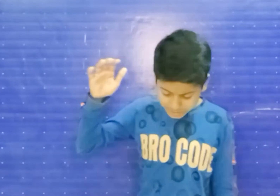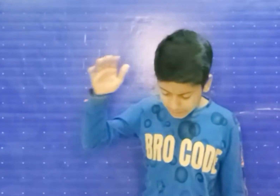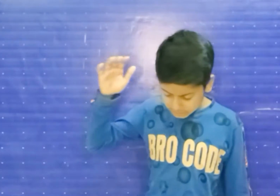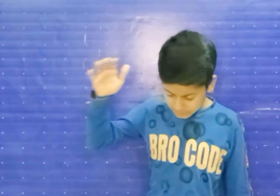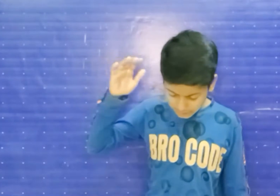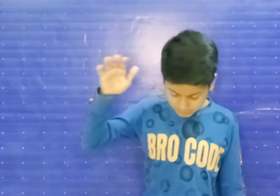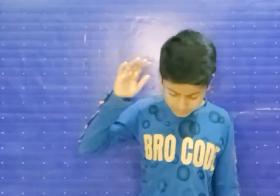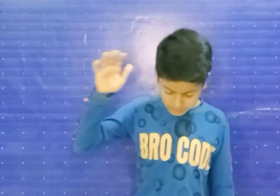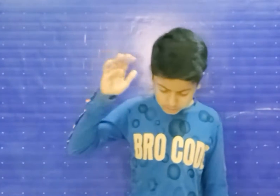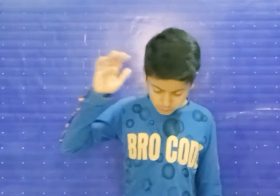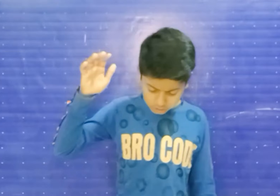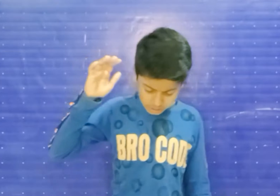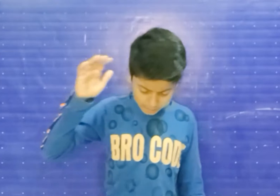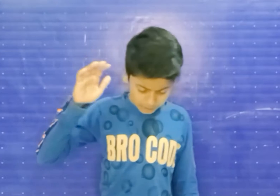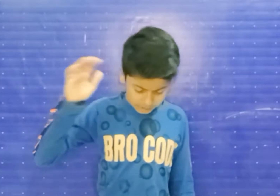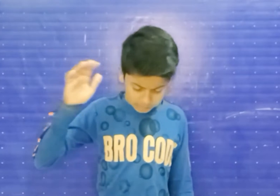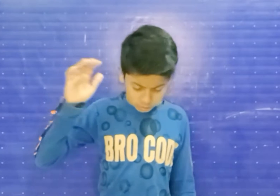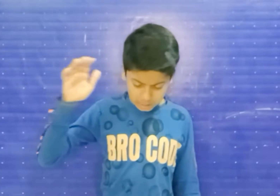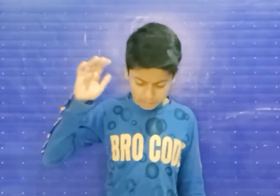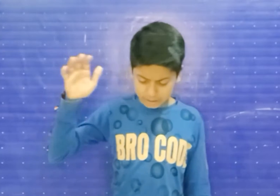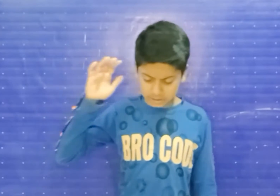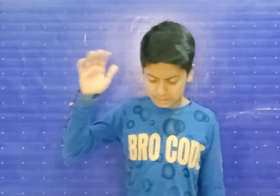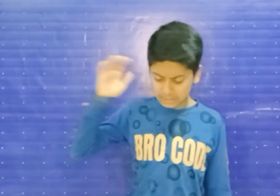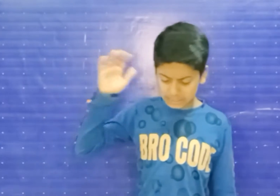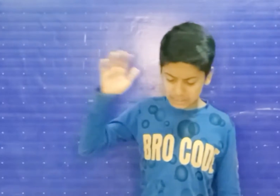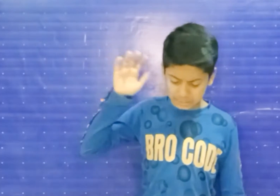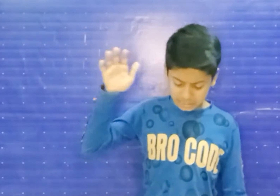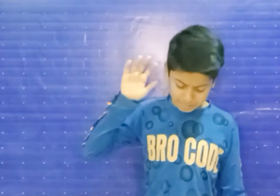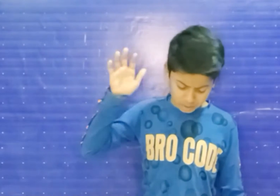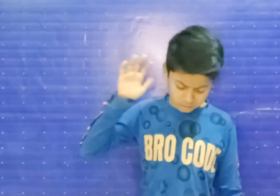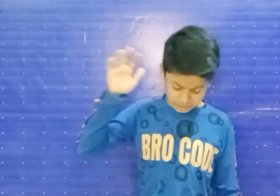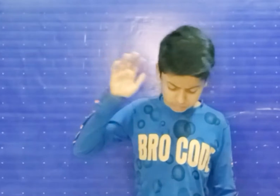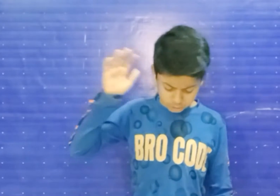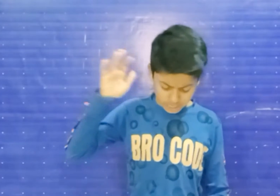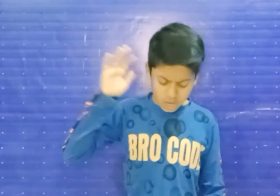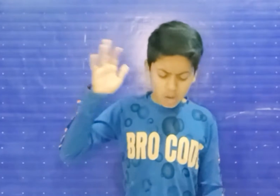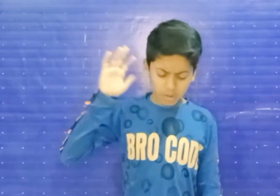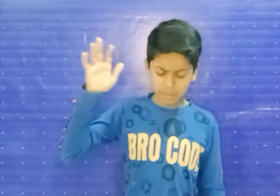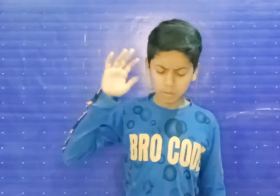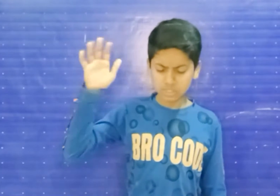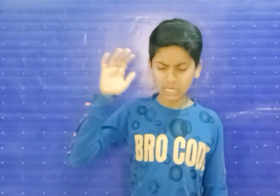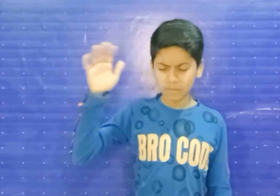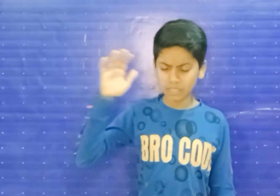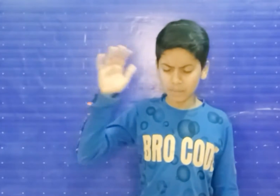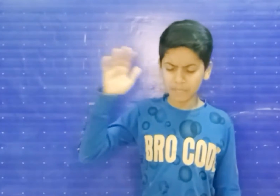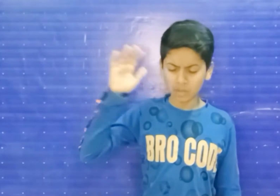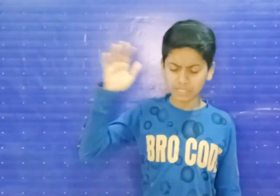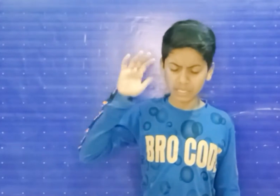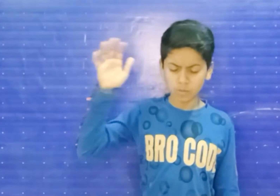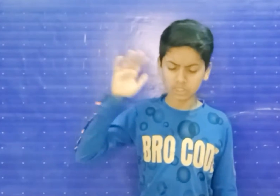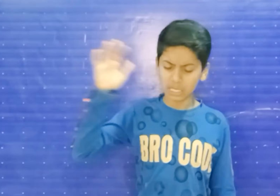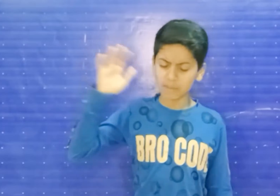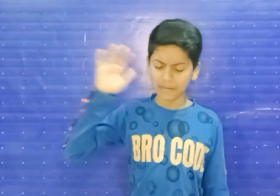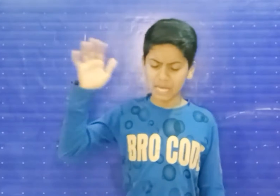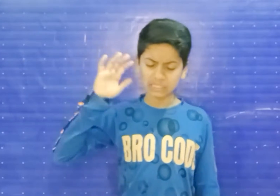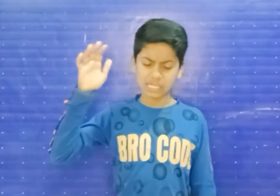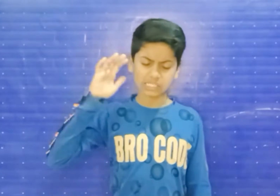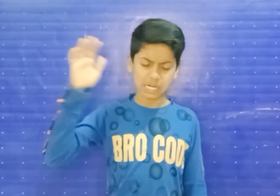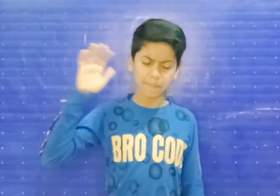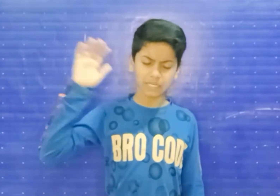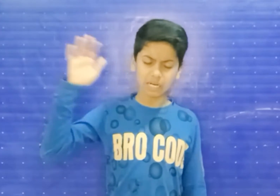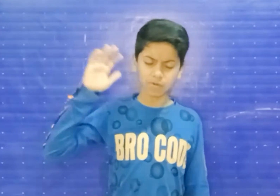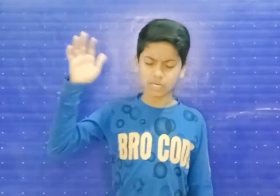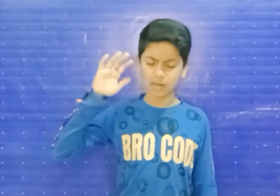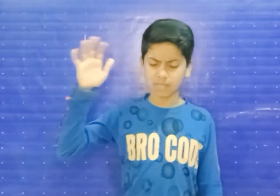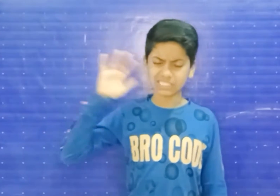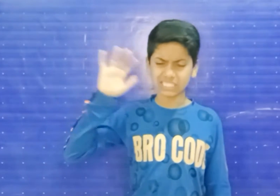बा वो जी हंद रे आला करे आंदल दस केर पंडल बुंडल बा चंद लिका जिन तरीका कौन तरह बुशे और ए बोश करे वो टका बक रोटी का वो सागर बा आंदल